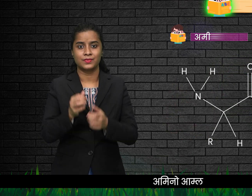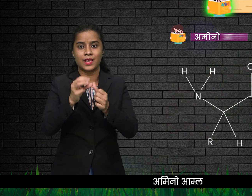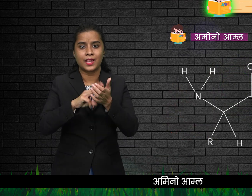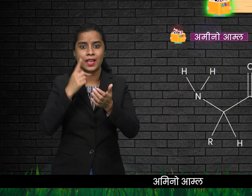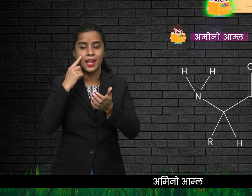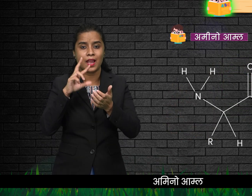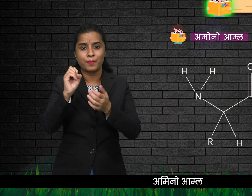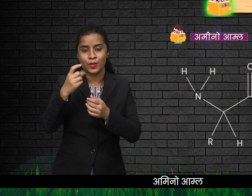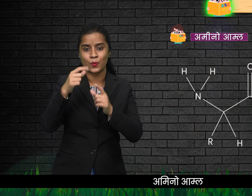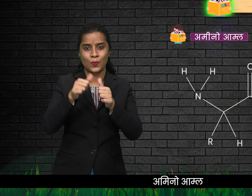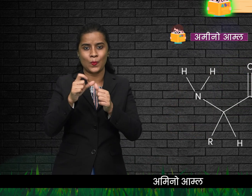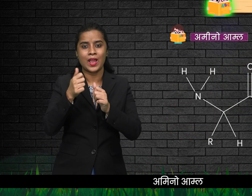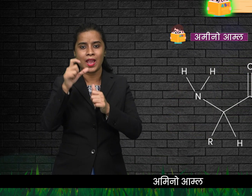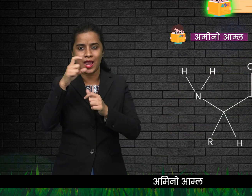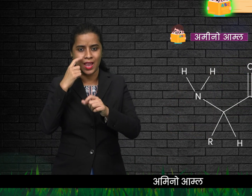अमिनो आम्ल,